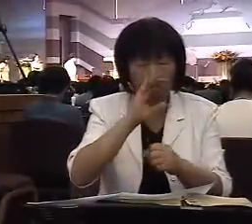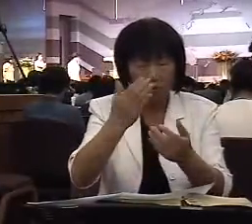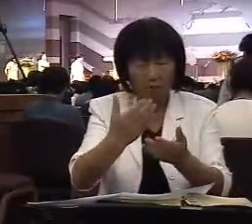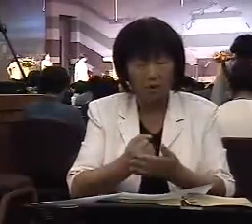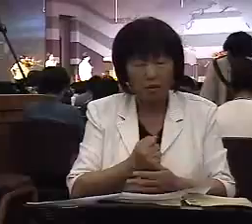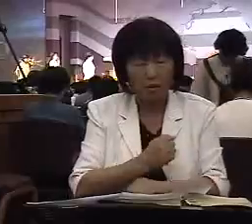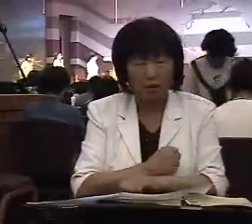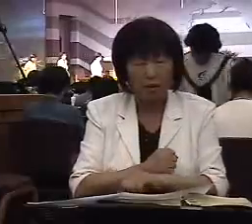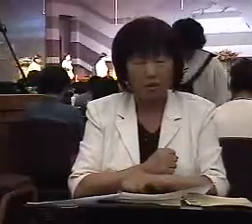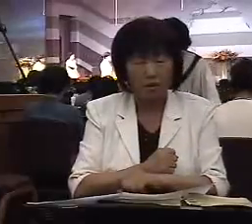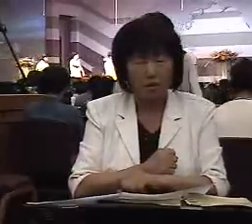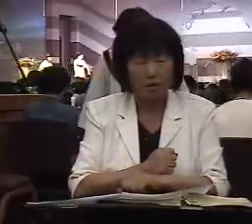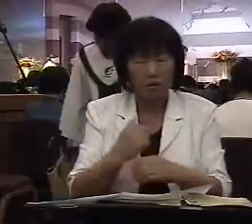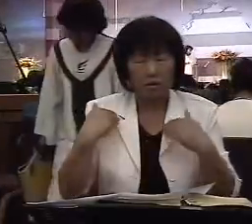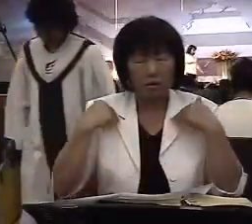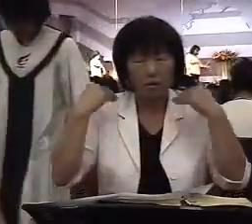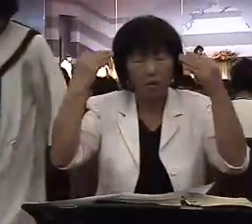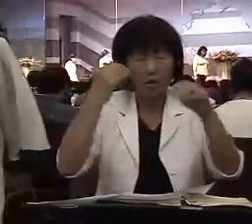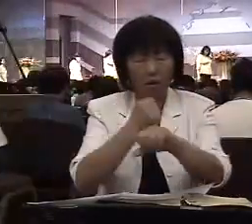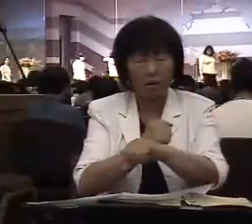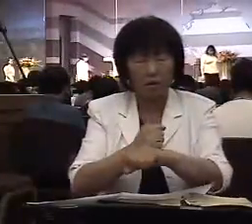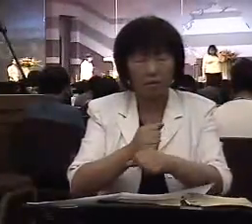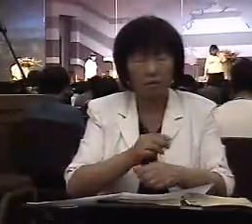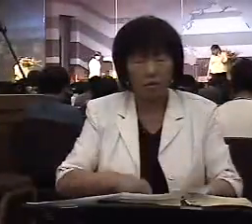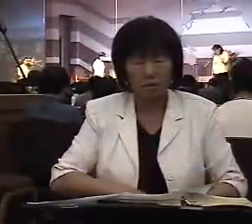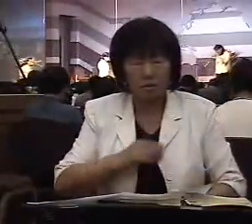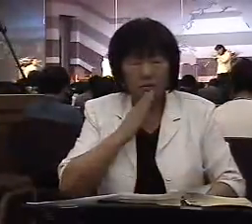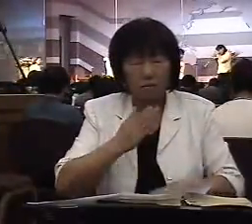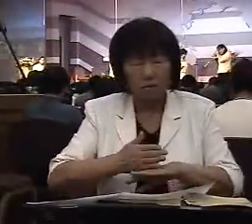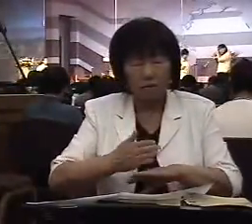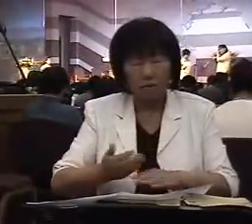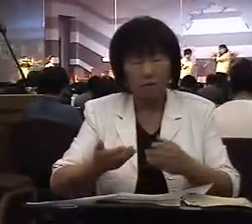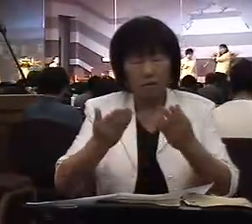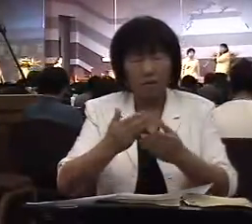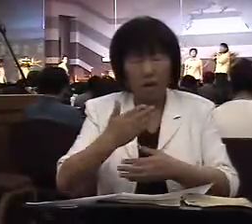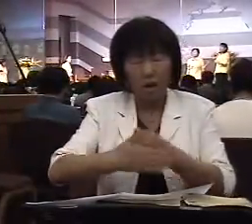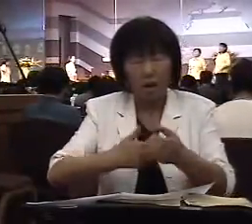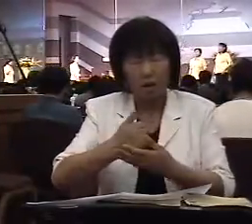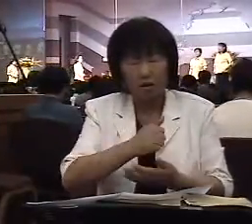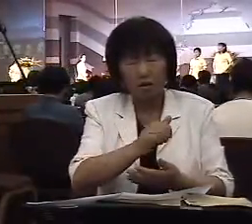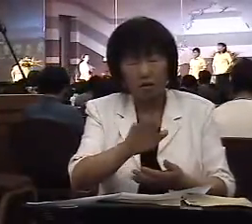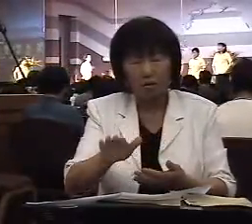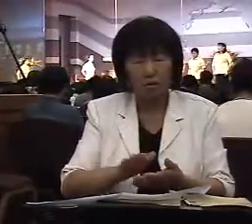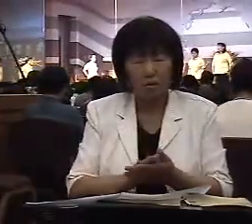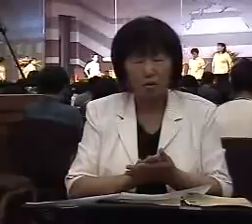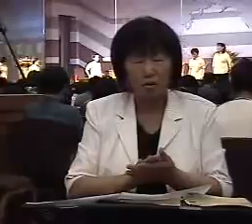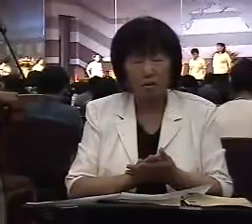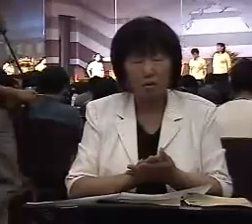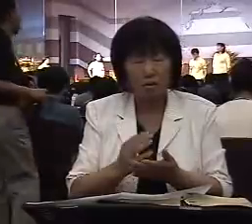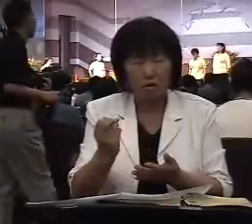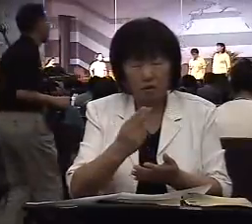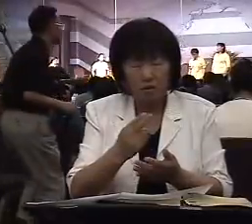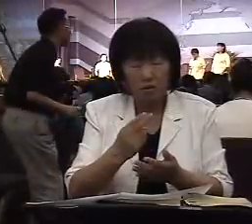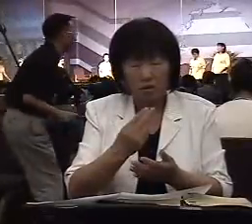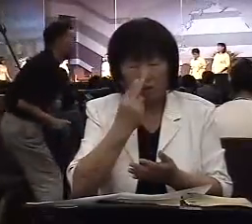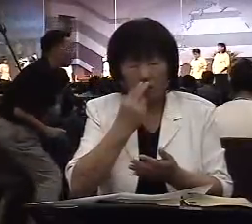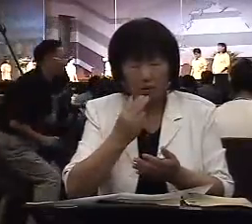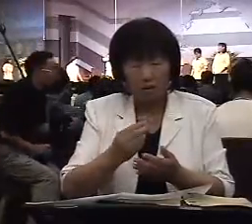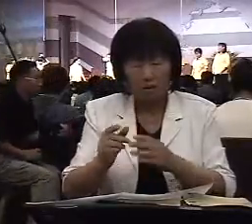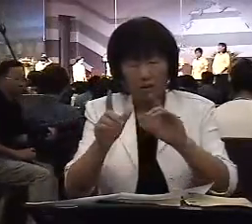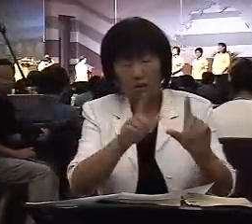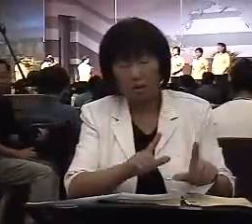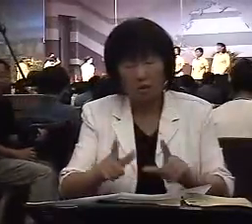하시고 자라게 하심을 진심으로 감사합니다. 하나님 이제 우리가 재생산의 삶을